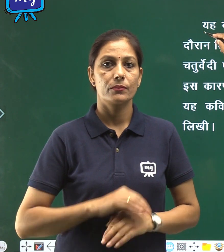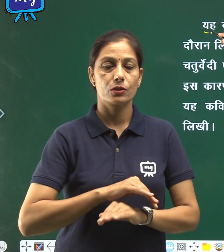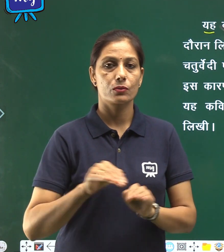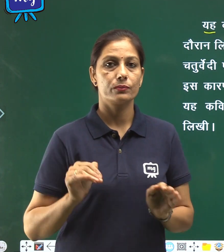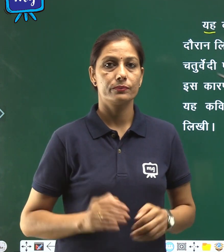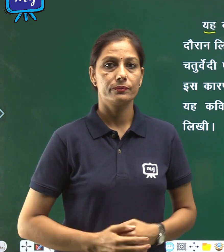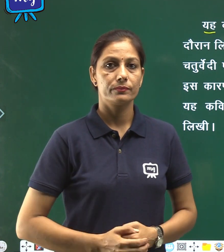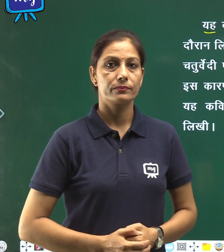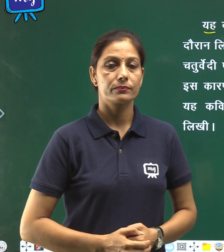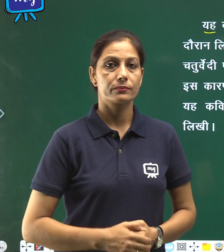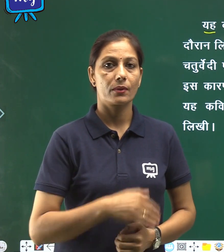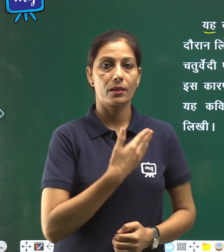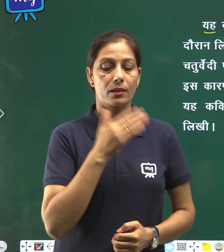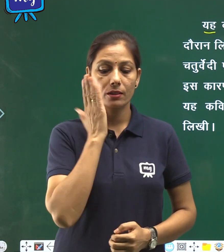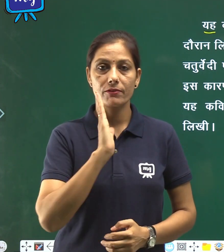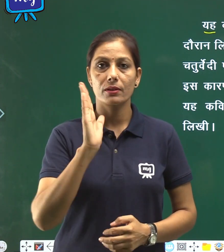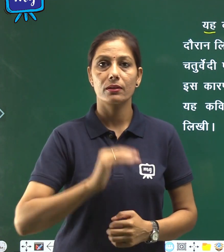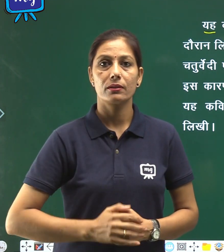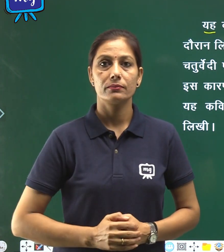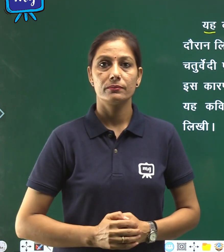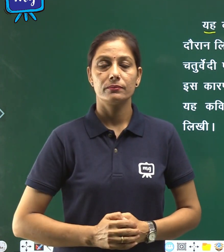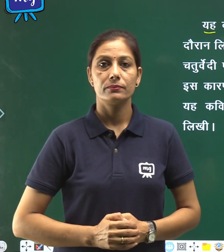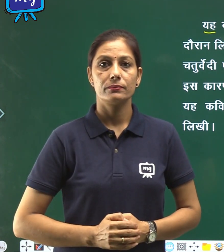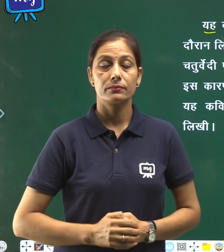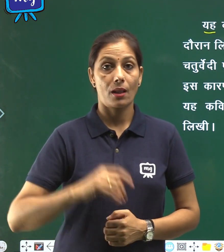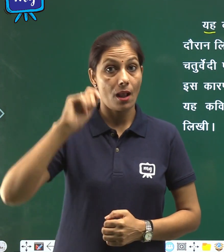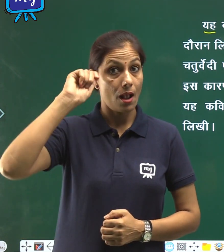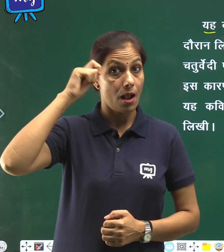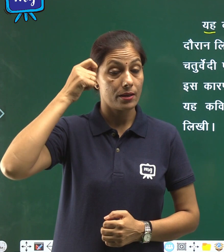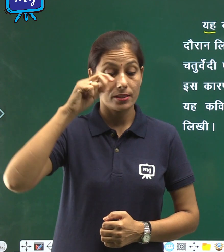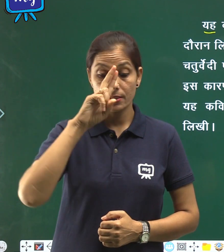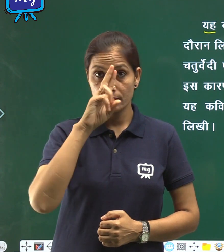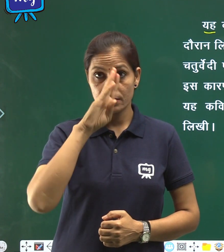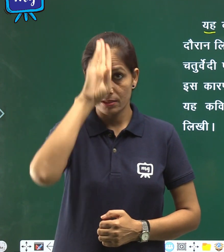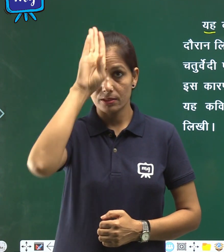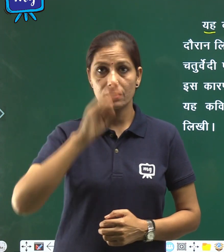बच्चों, यह कविता अंग्रेजी शासन के